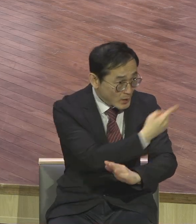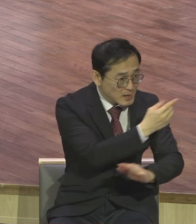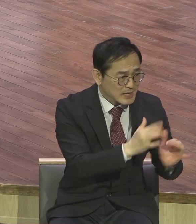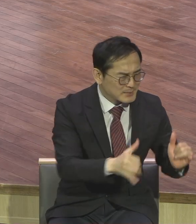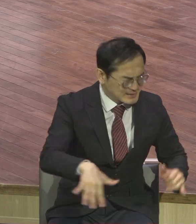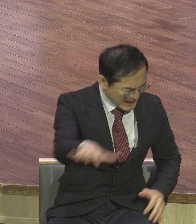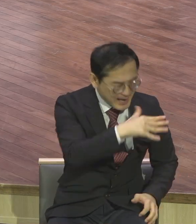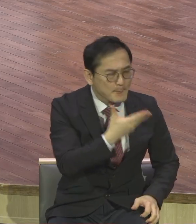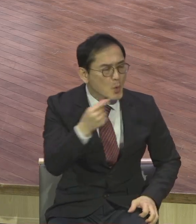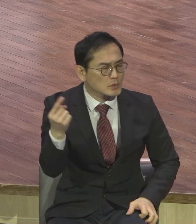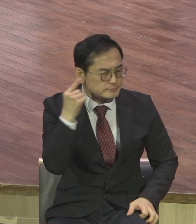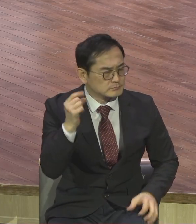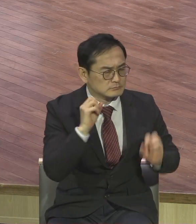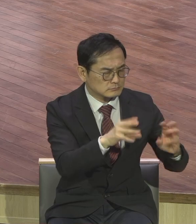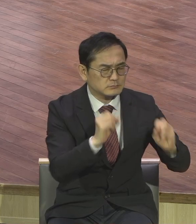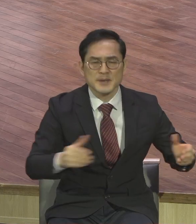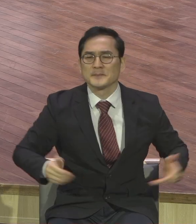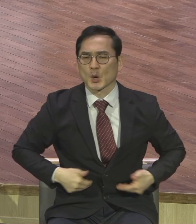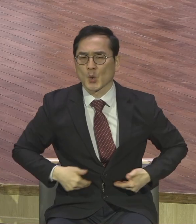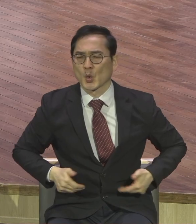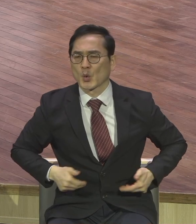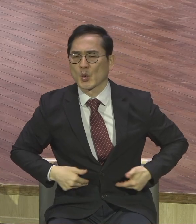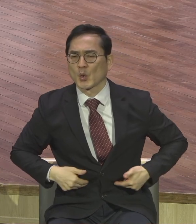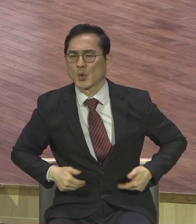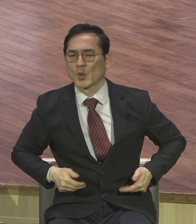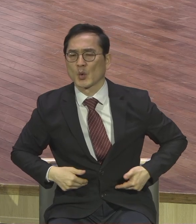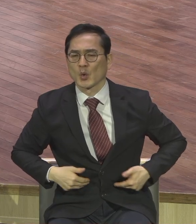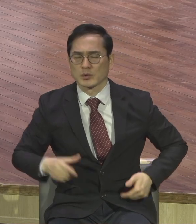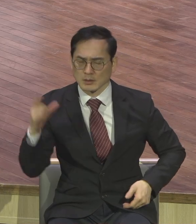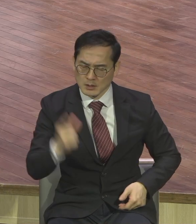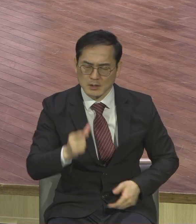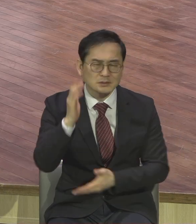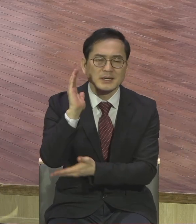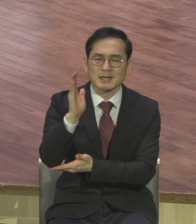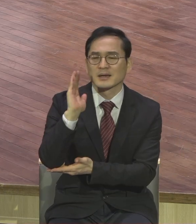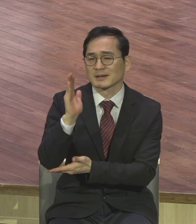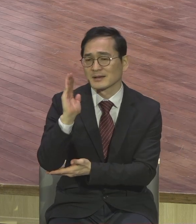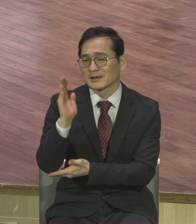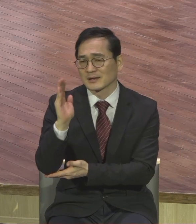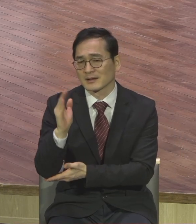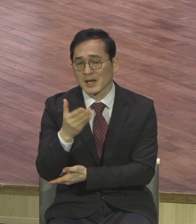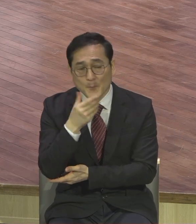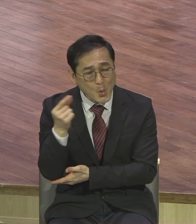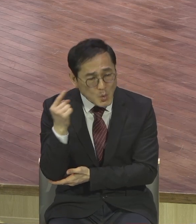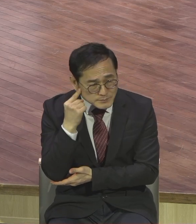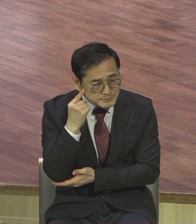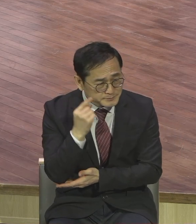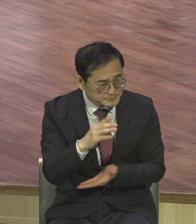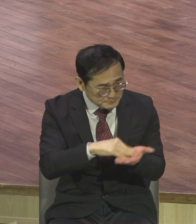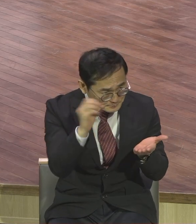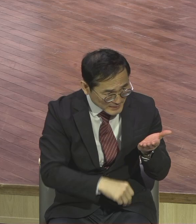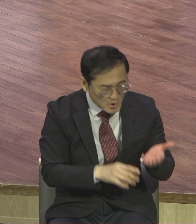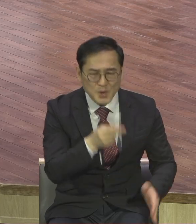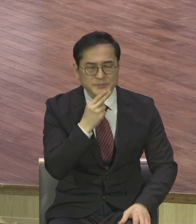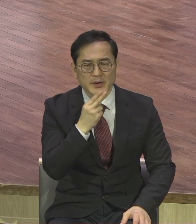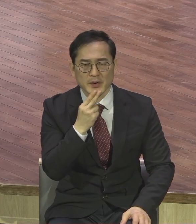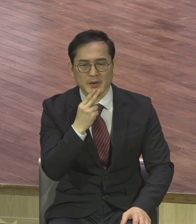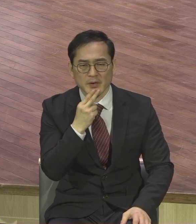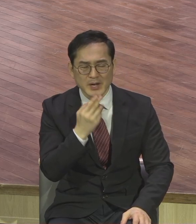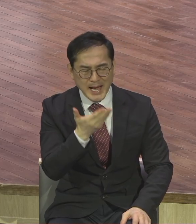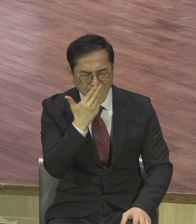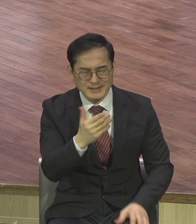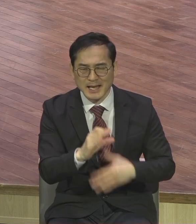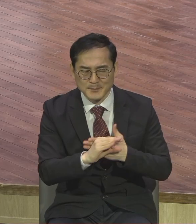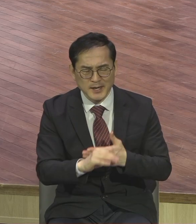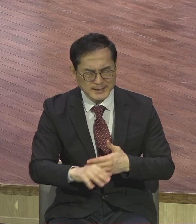바울에게 모든 사람들이 다 복음을 받을 대상들이기 때문에 할 수 있는